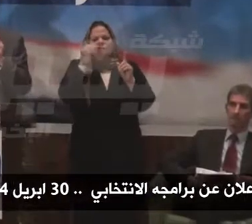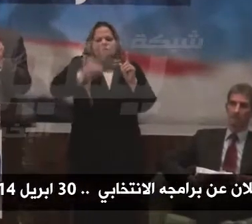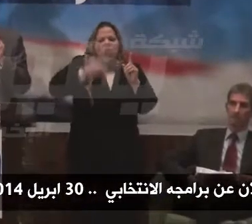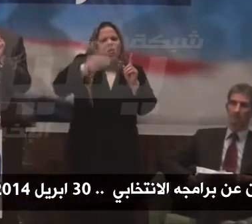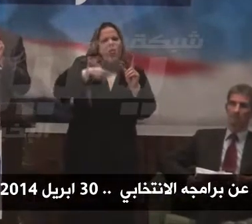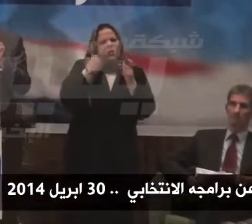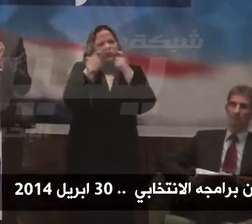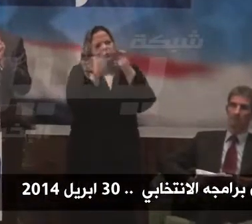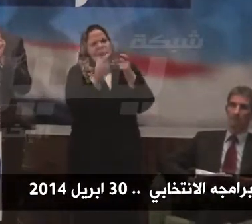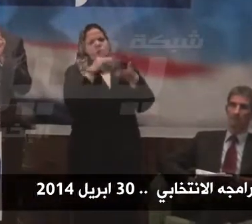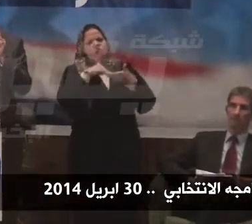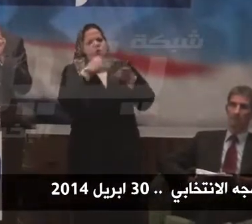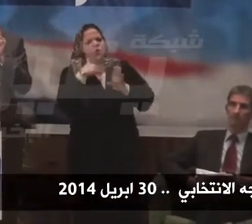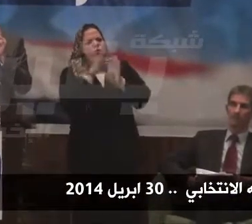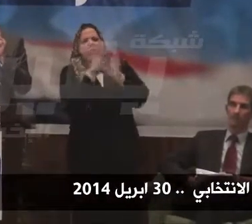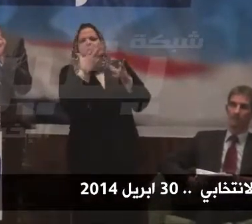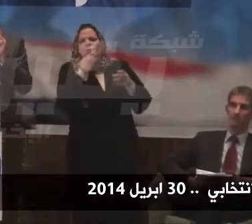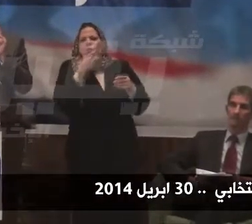فيما يتعلق